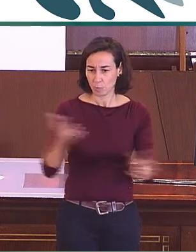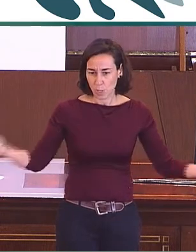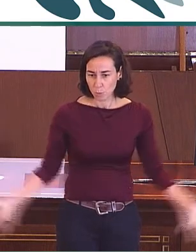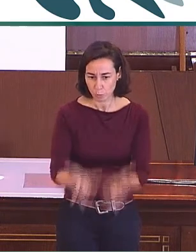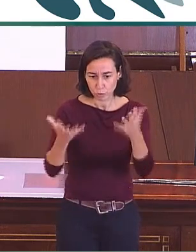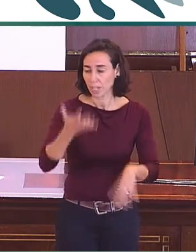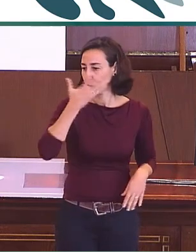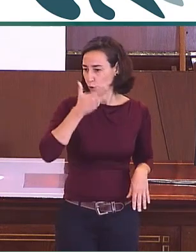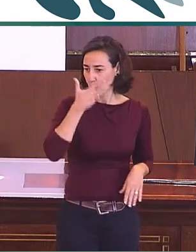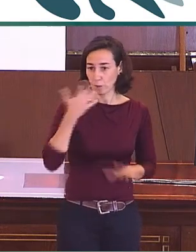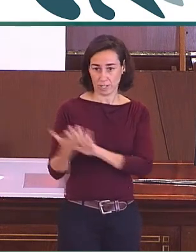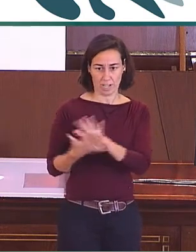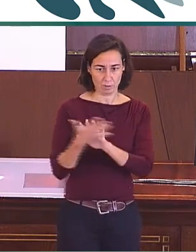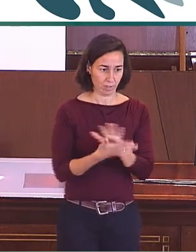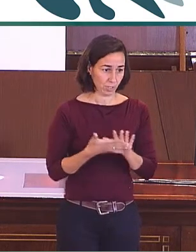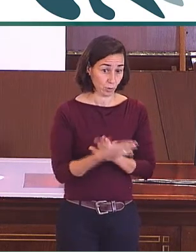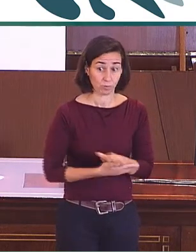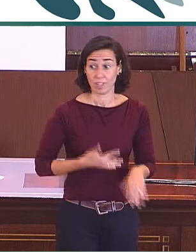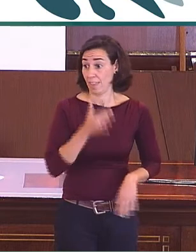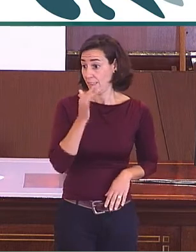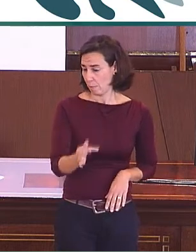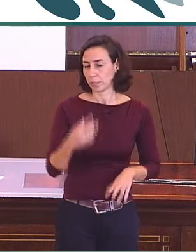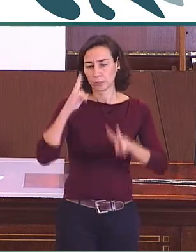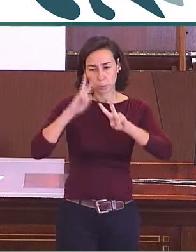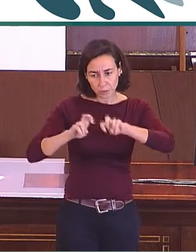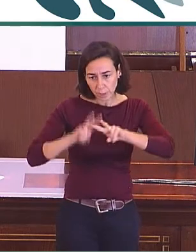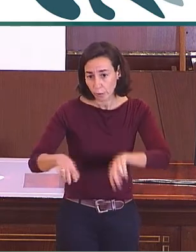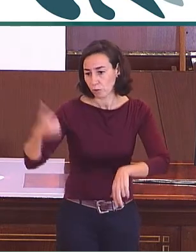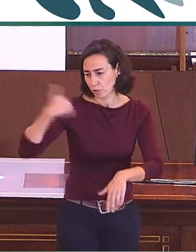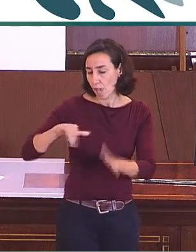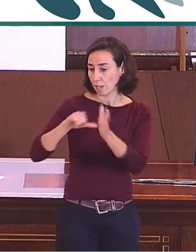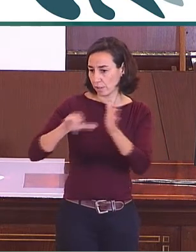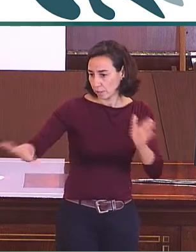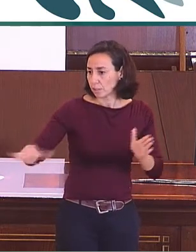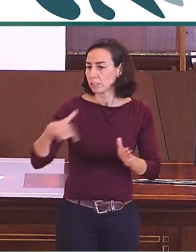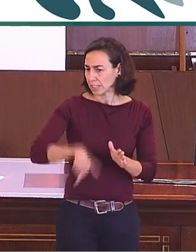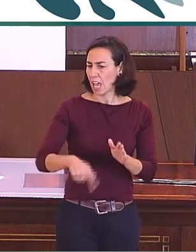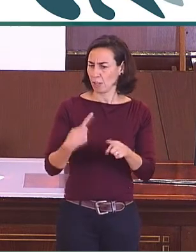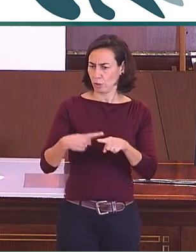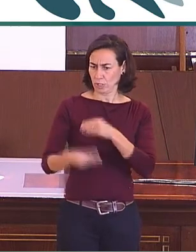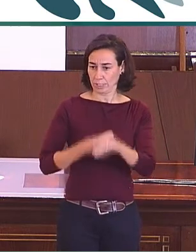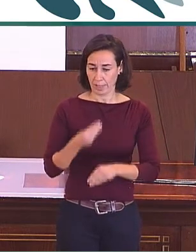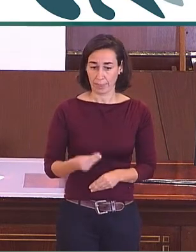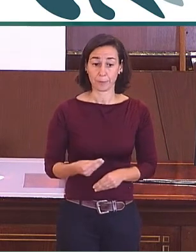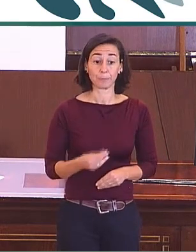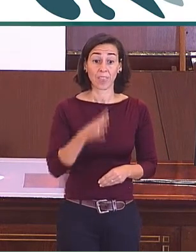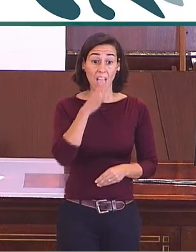conocer la lengua de signos además de lo que se investiga desde el Centro de Denormalización Lingüística. Es el cuarto congreso que hace